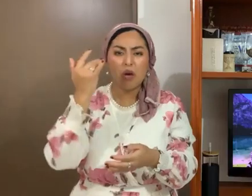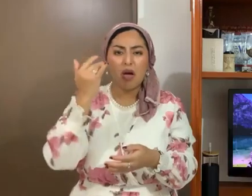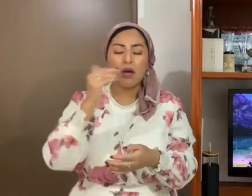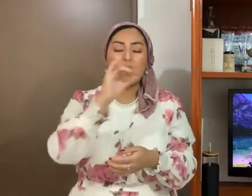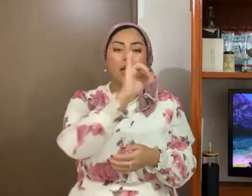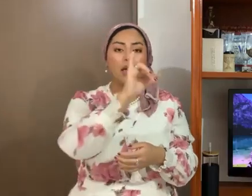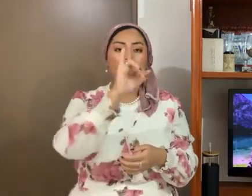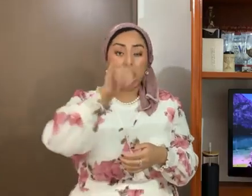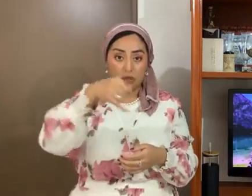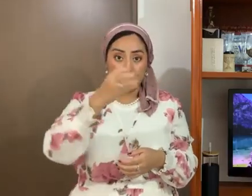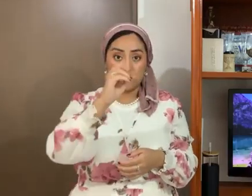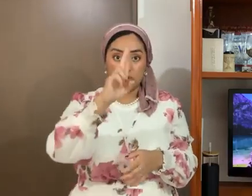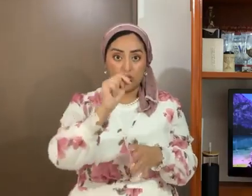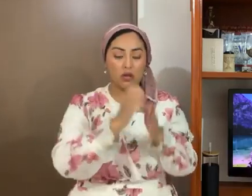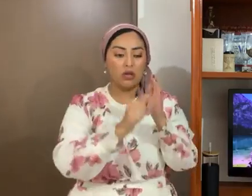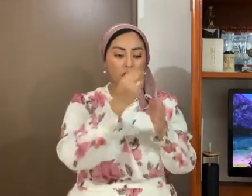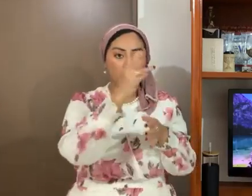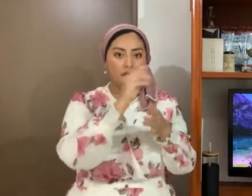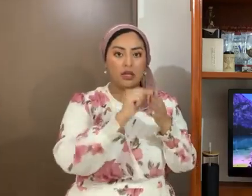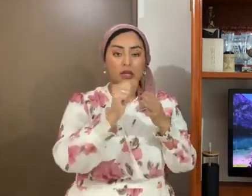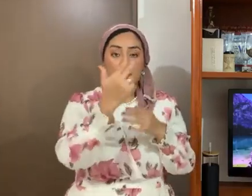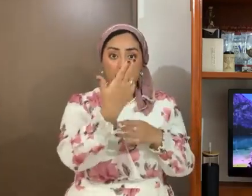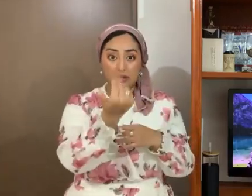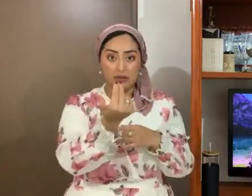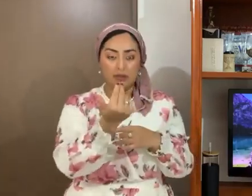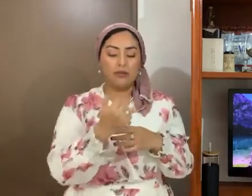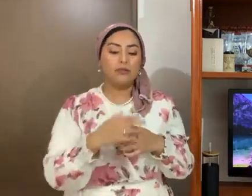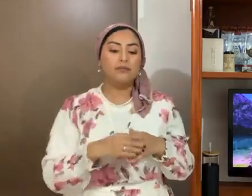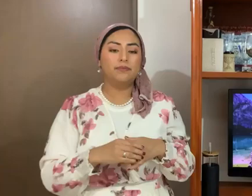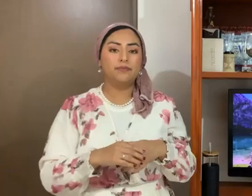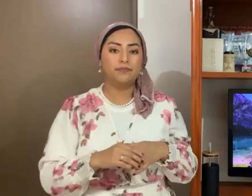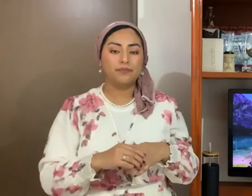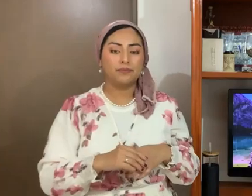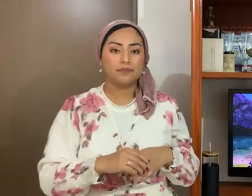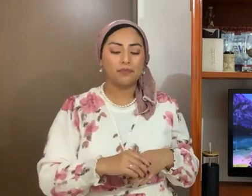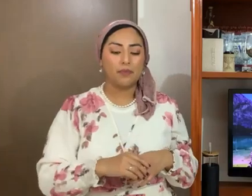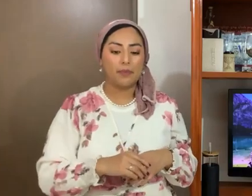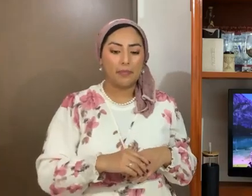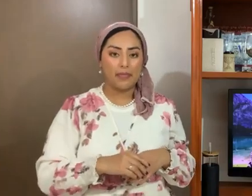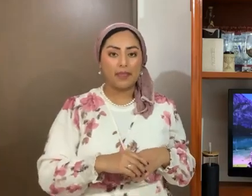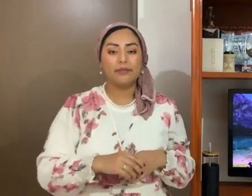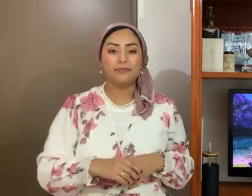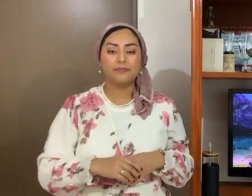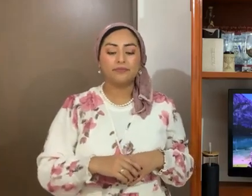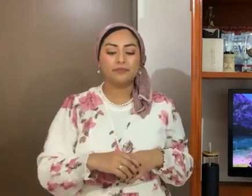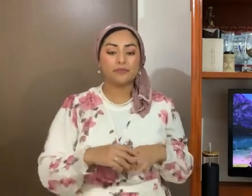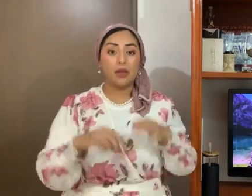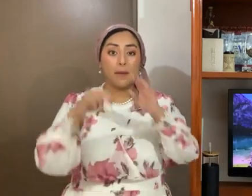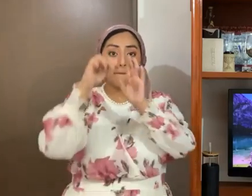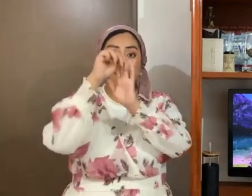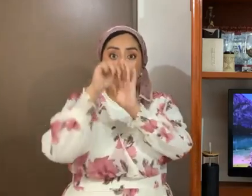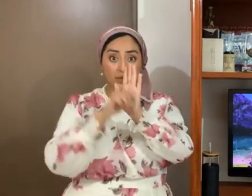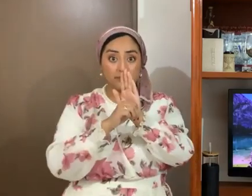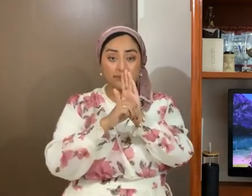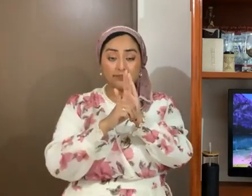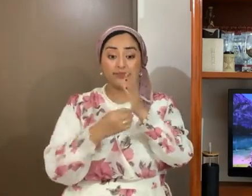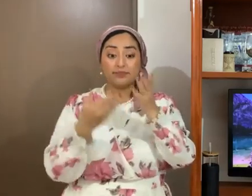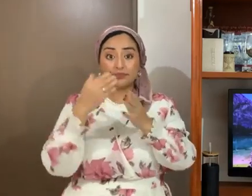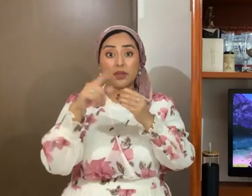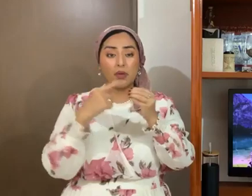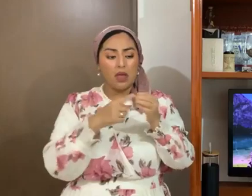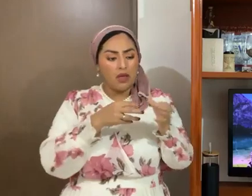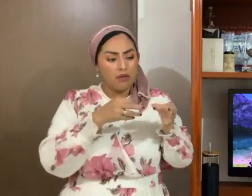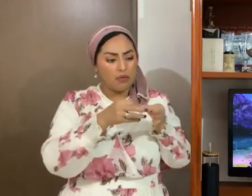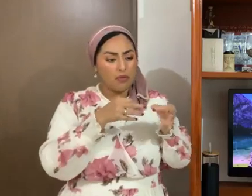Juan 16:13. Y ustedes me van a decir, ¿y a poco Yitro conoció esto que nos va a leer? Sí, porque la Torah es una sola. Moisés seguramente cuando